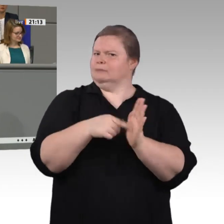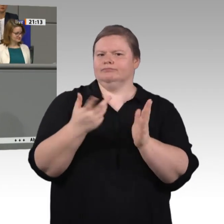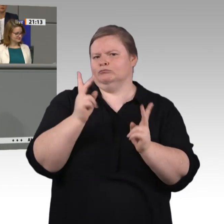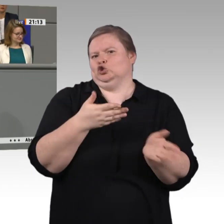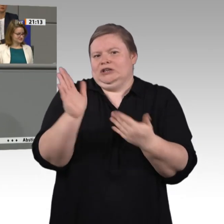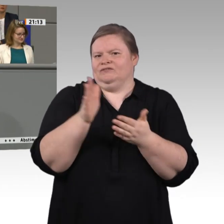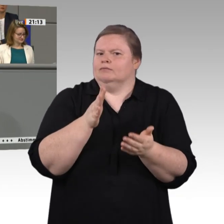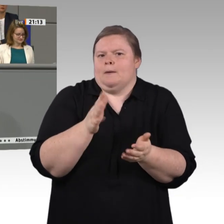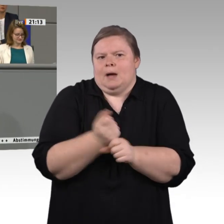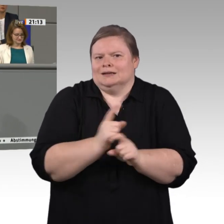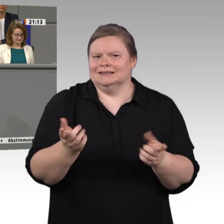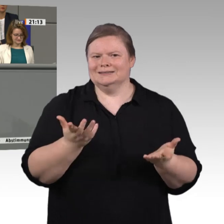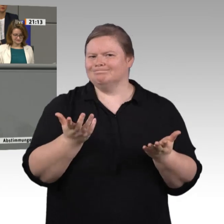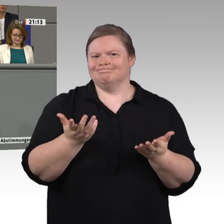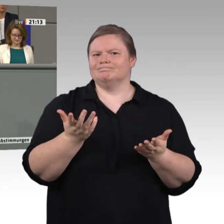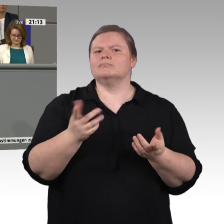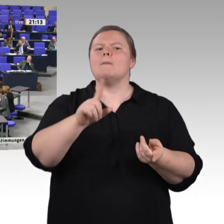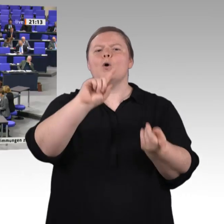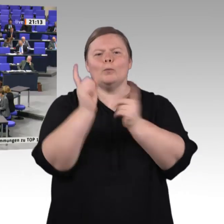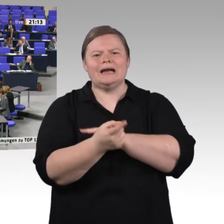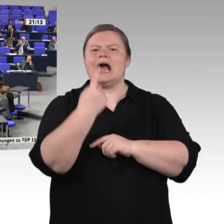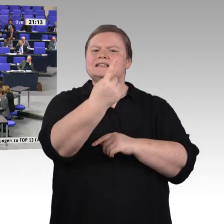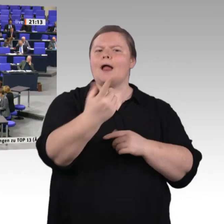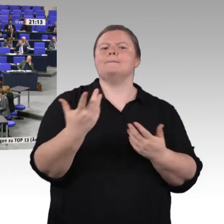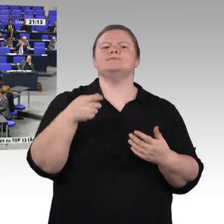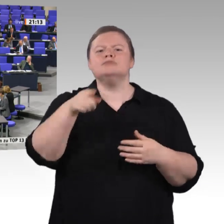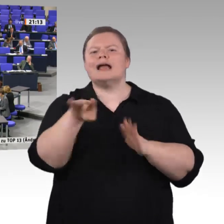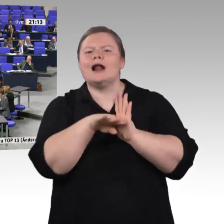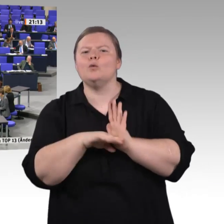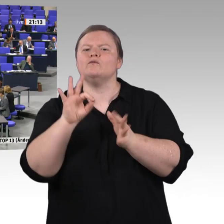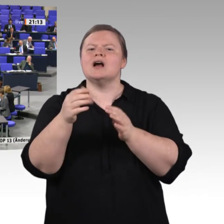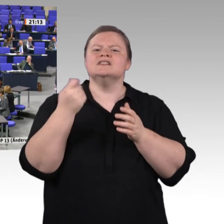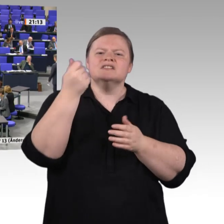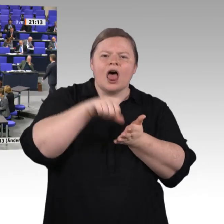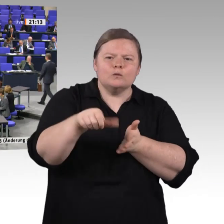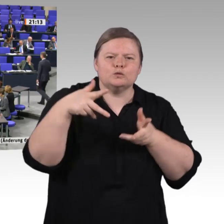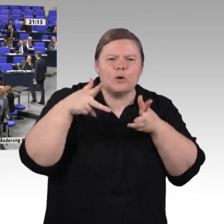dem Jahreswechsel. Und deswegen ist es auch nicht zustimmungsfähig. Vielen Dank. Vielen Dank, Jens Beek.